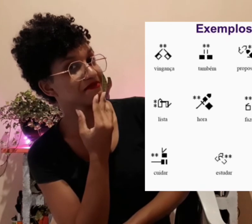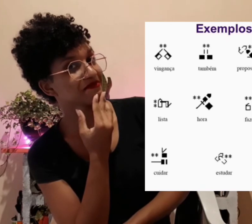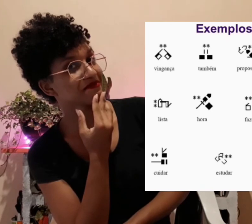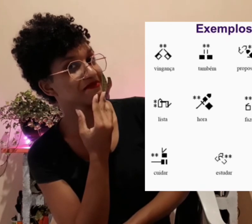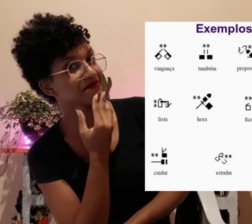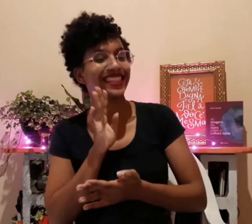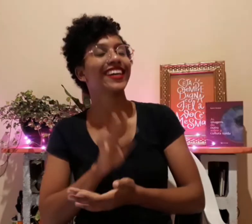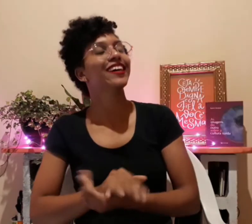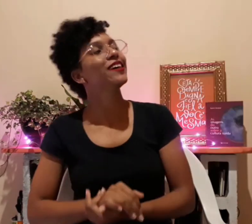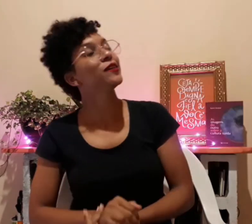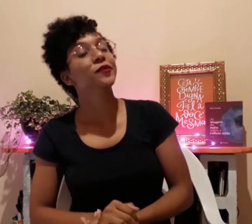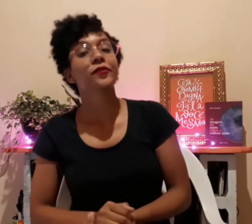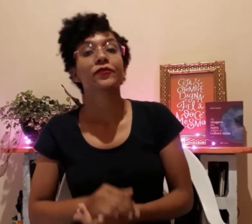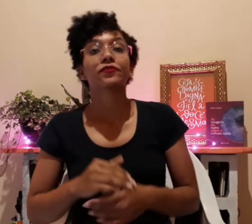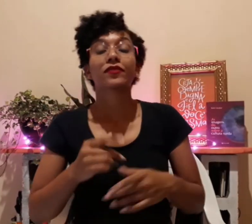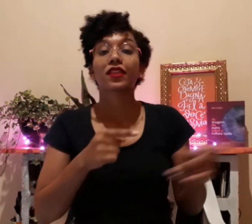Legal, né?